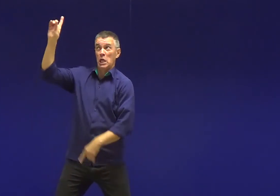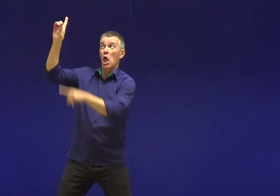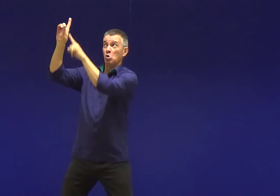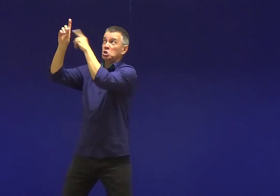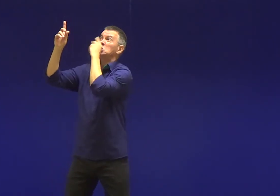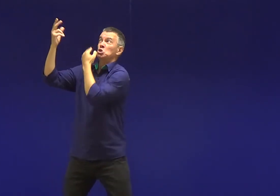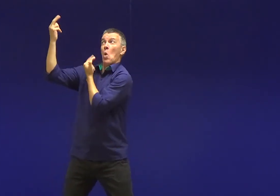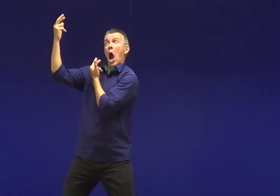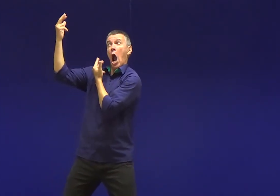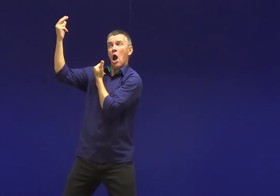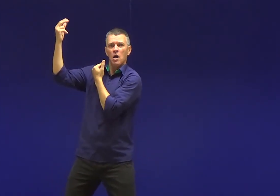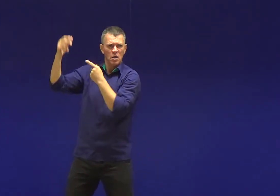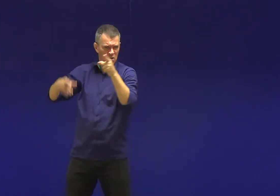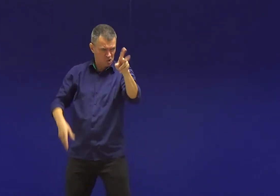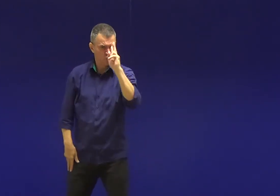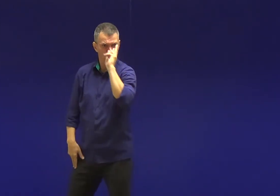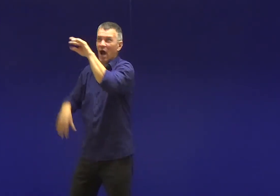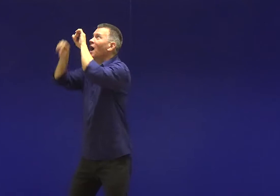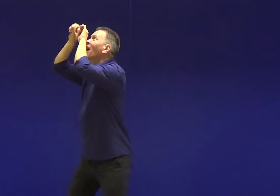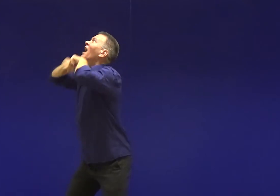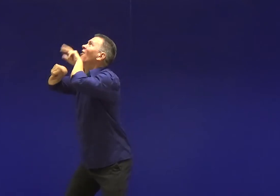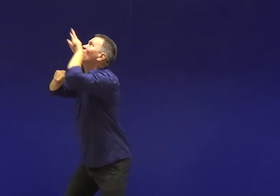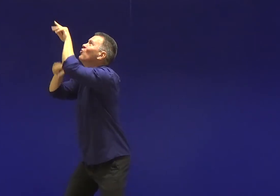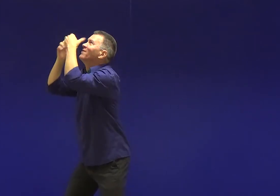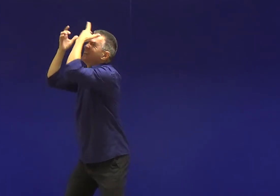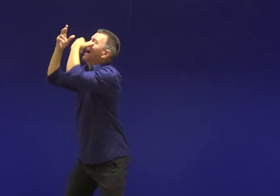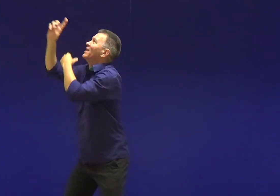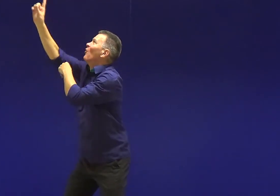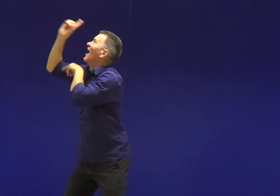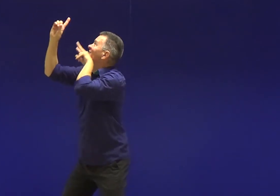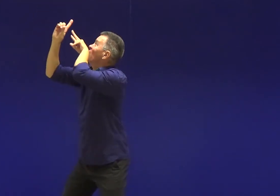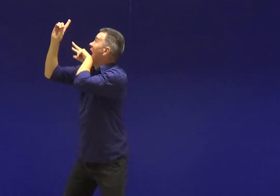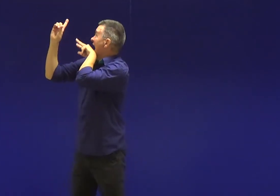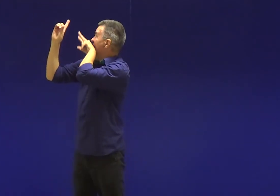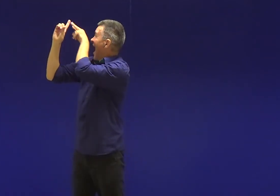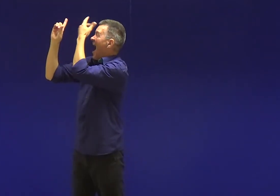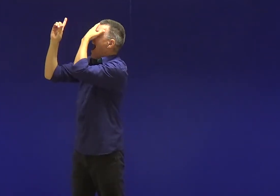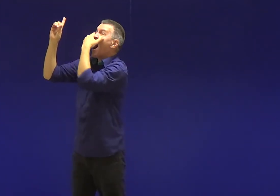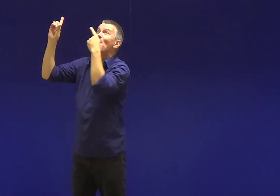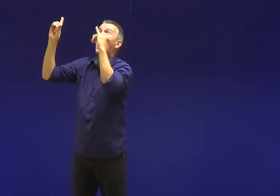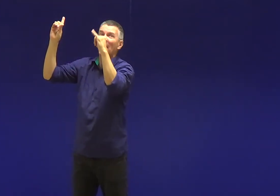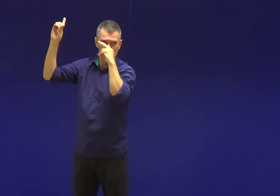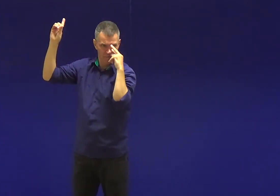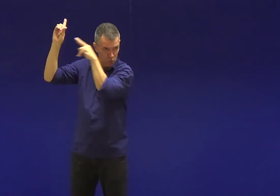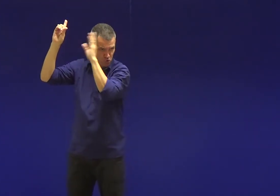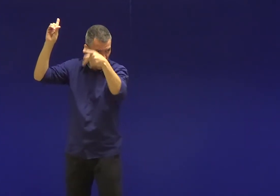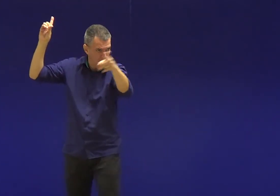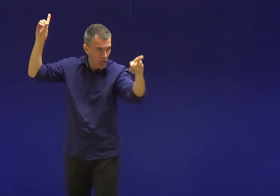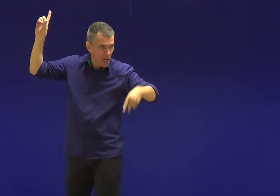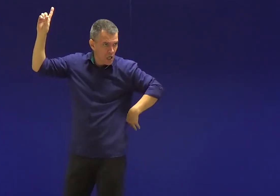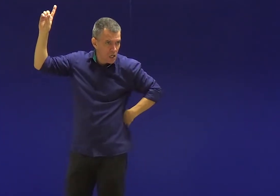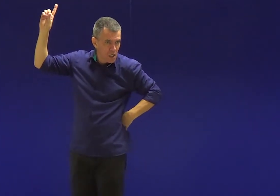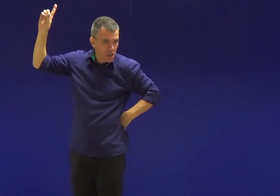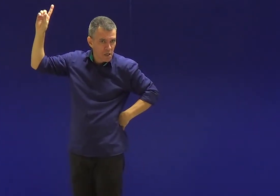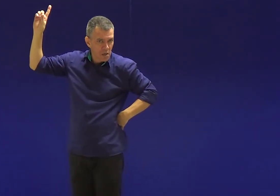Ah, não, porque Deus é... Eu sou igual a Deus. Vocês já viram o uso de Deus para falar isso?